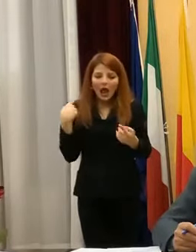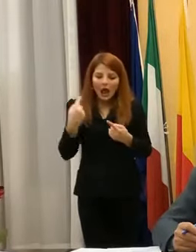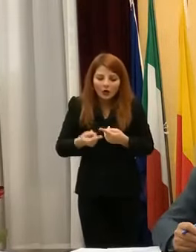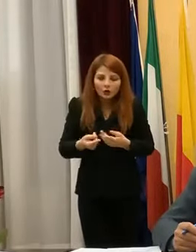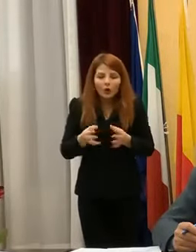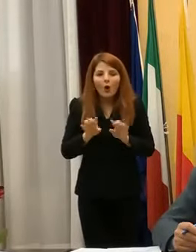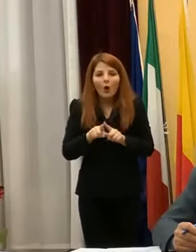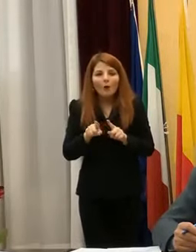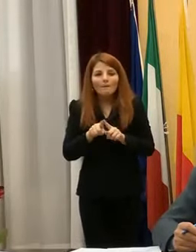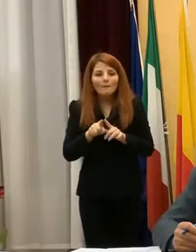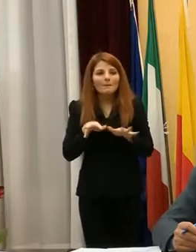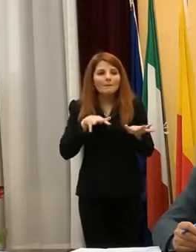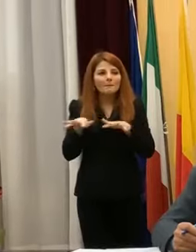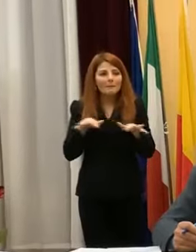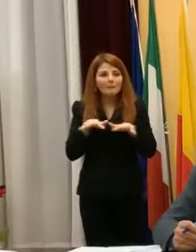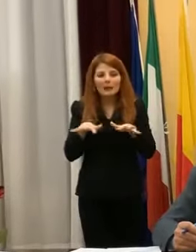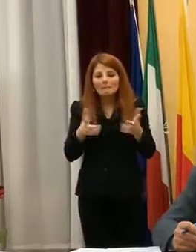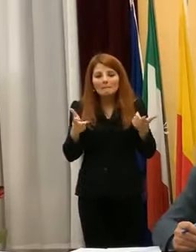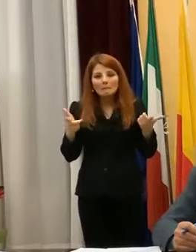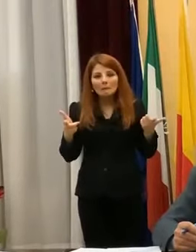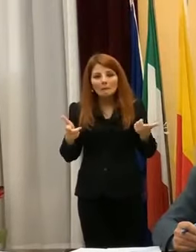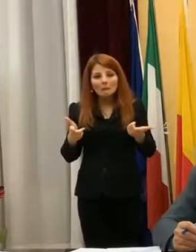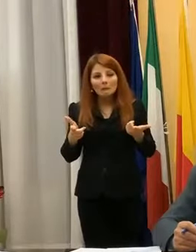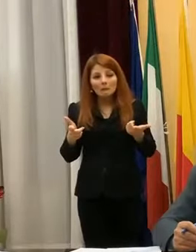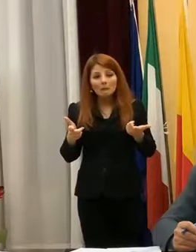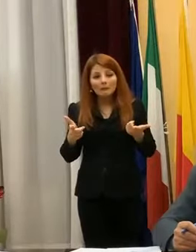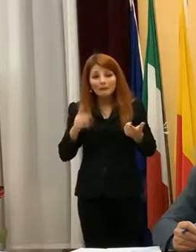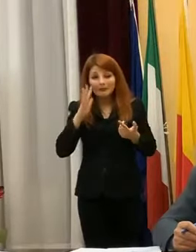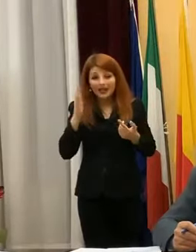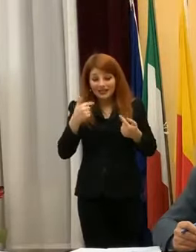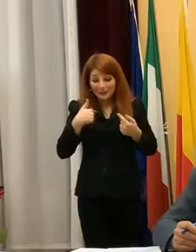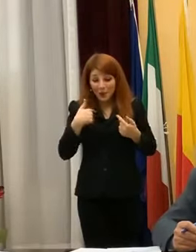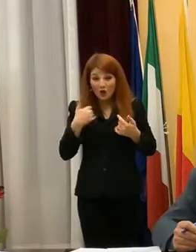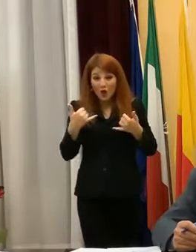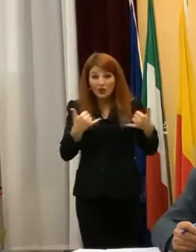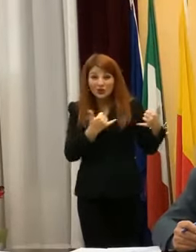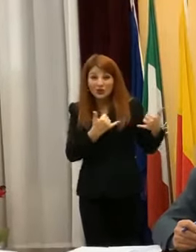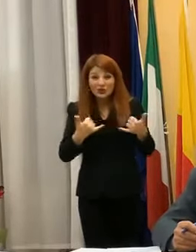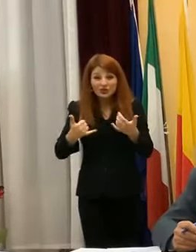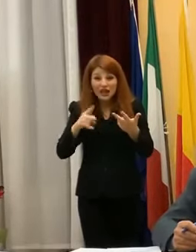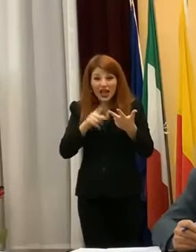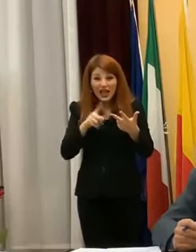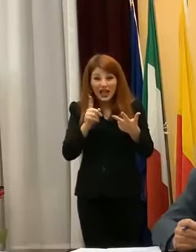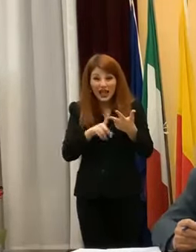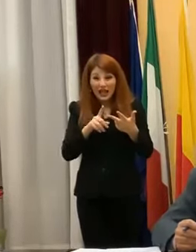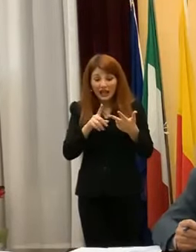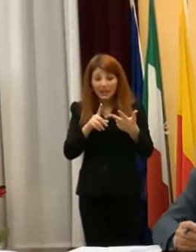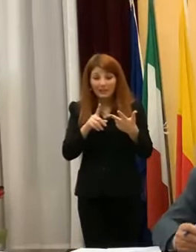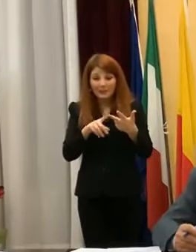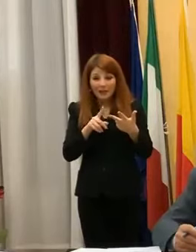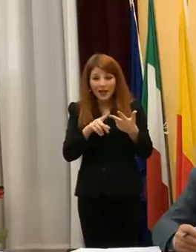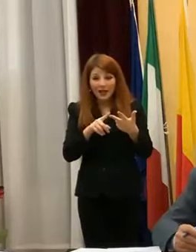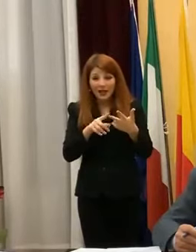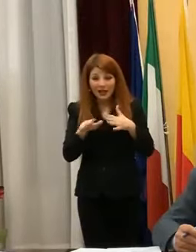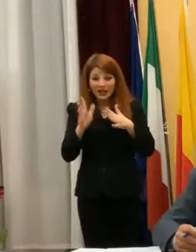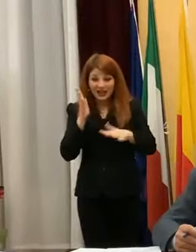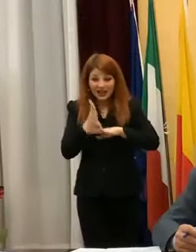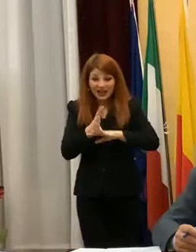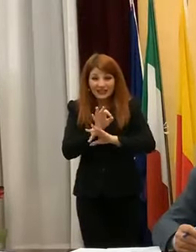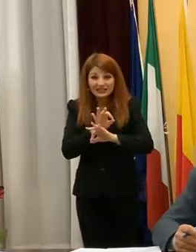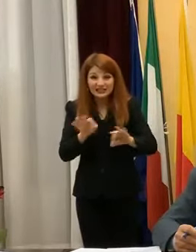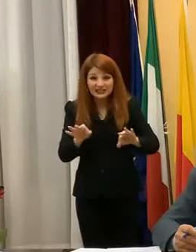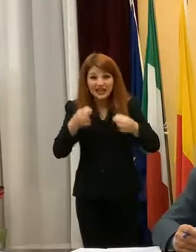posizione, noi oggi chissà quanti morti piangevamo, perché tanto a Razza di Messina